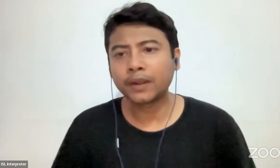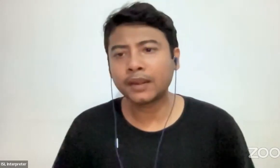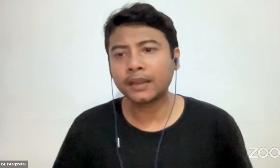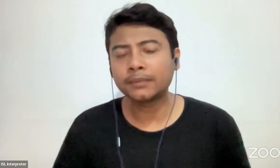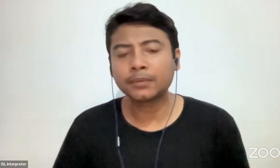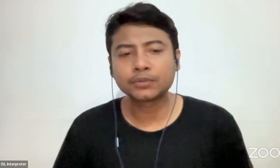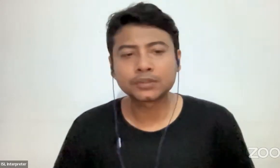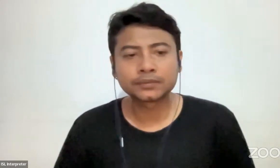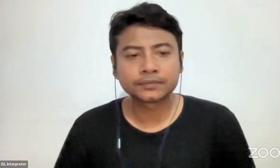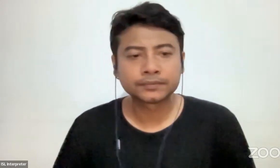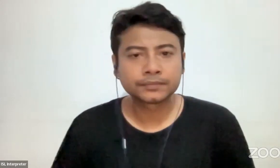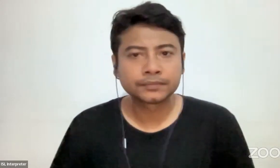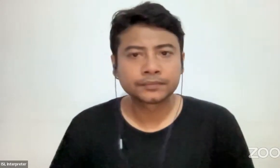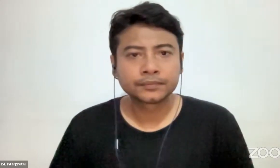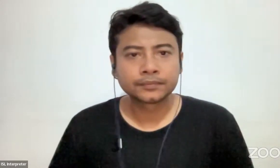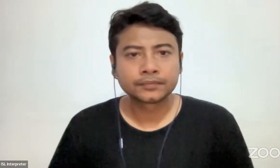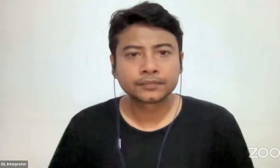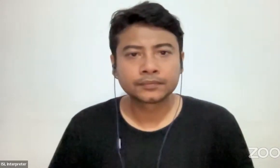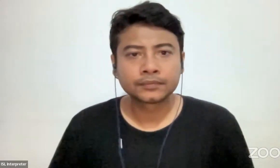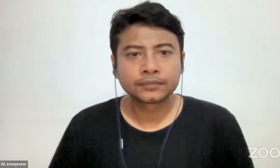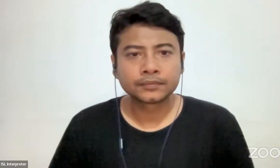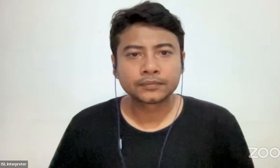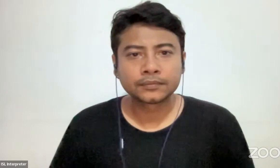एट पॉइंट 19 प्रभु जी,